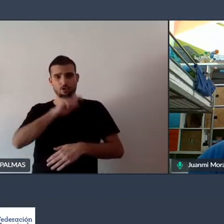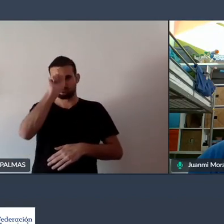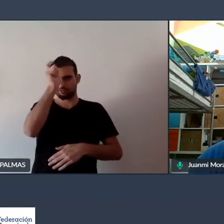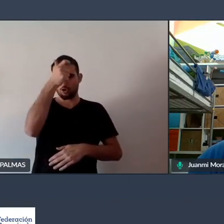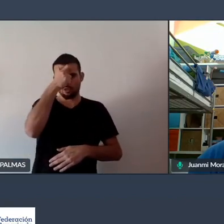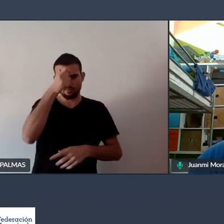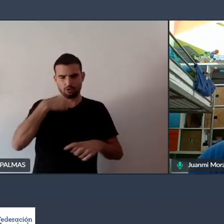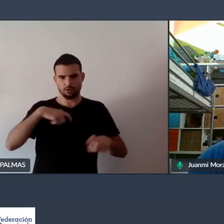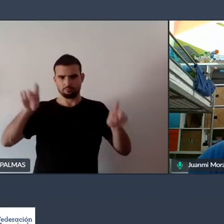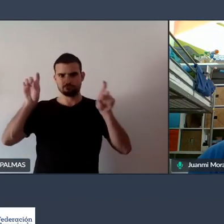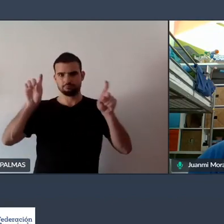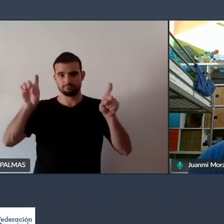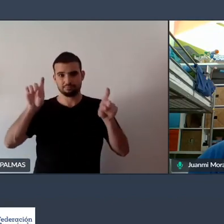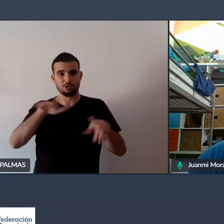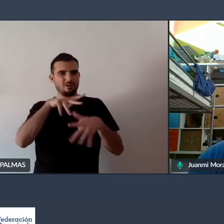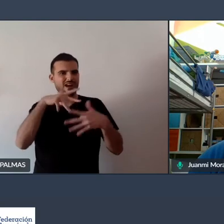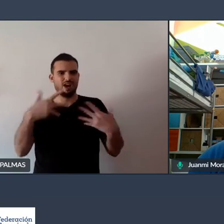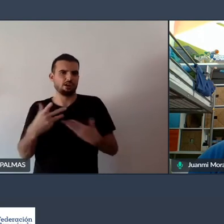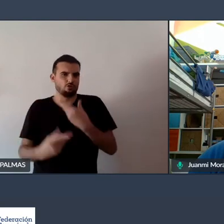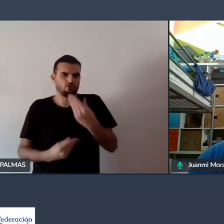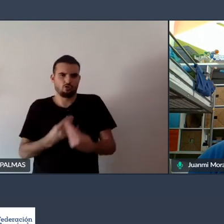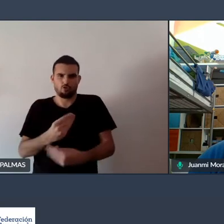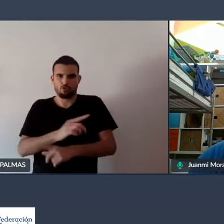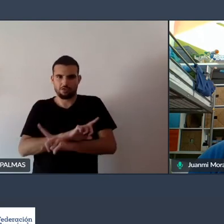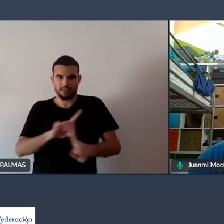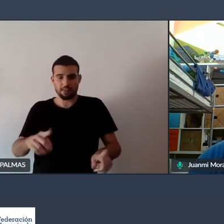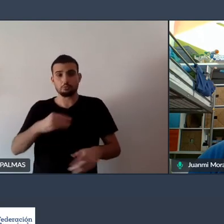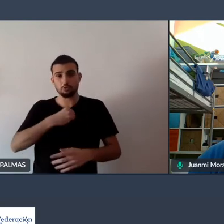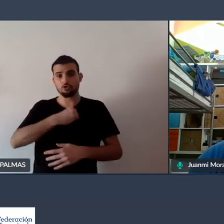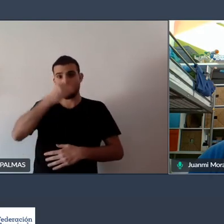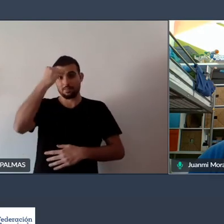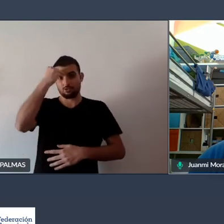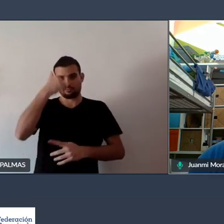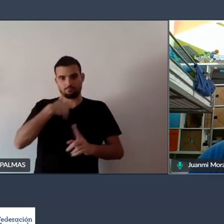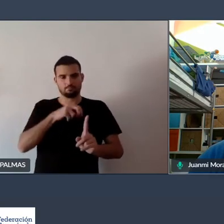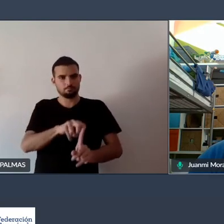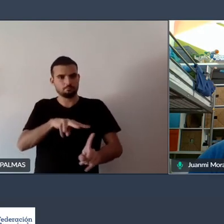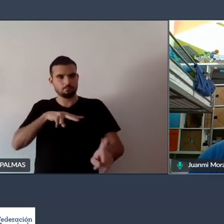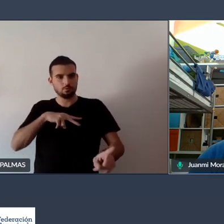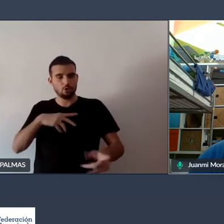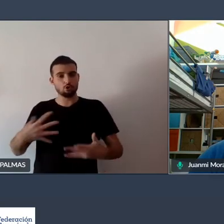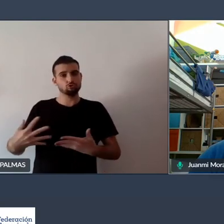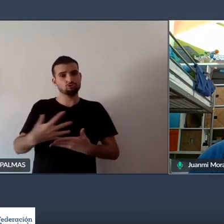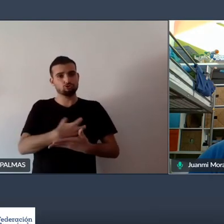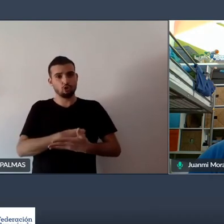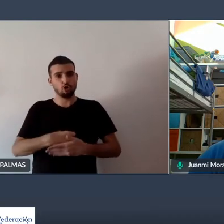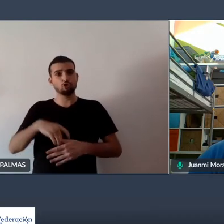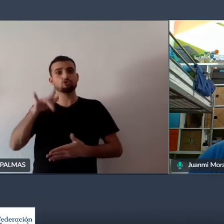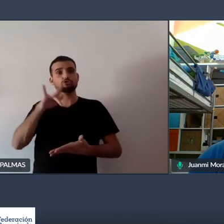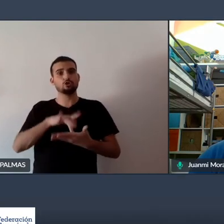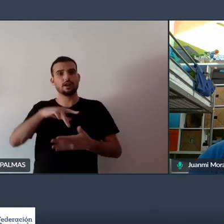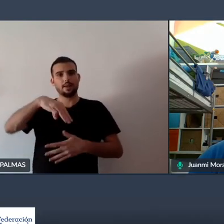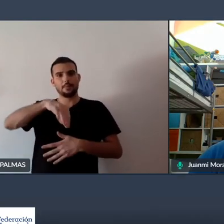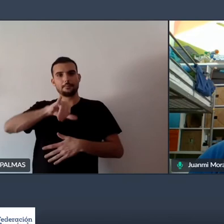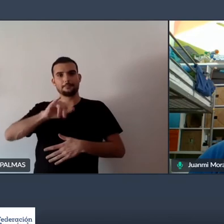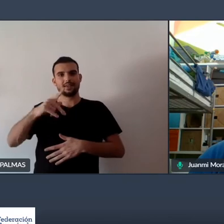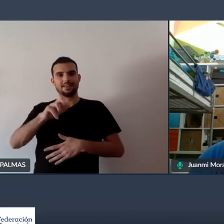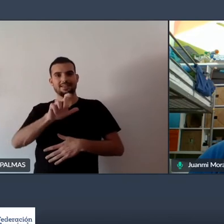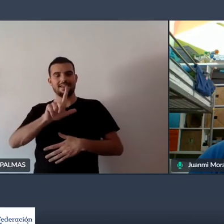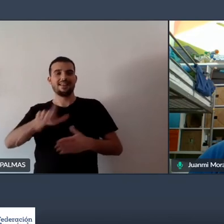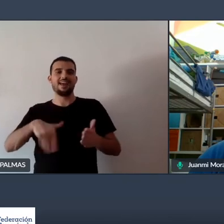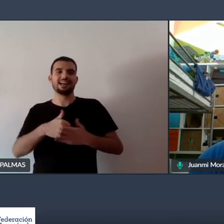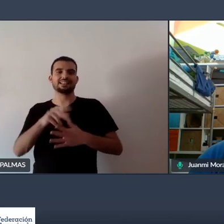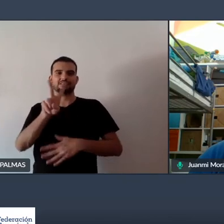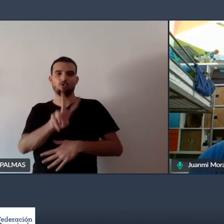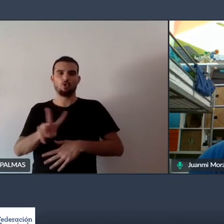Evidentemente eso no se hace ahora, pero yo sí considero que todos los que pasamos por las manos de Miquel y que estuvimos hasta segundo año de juvenil